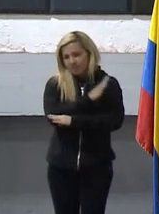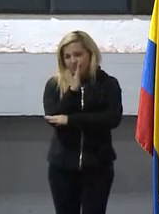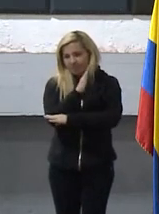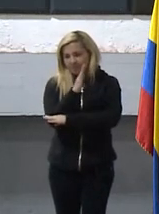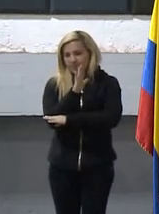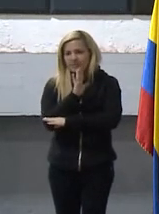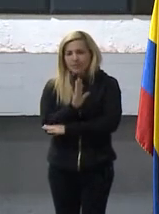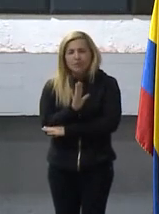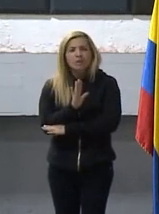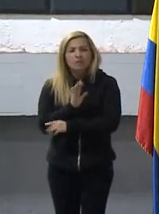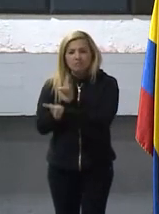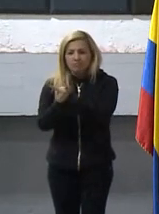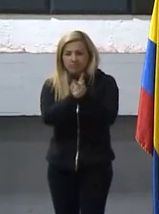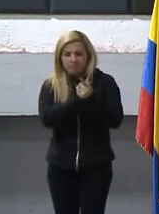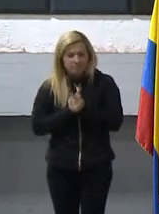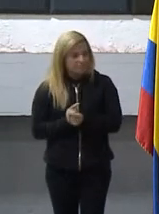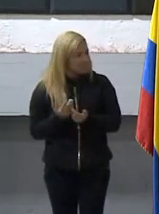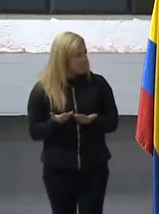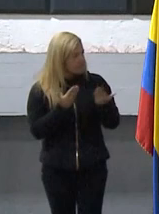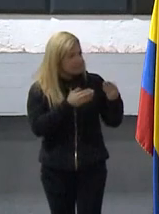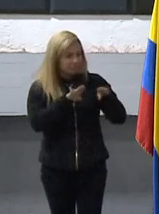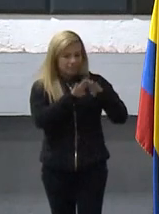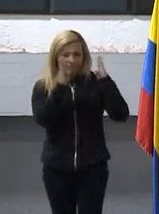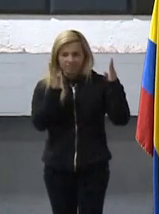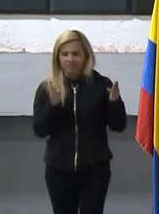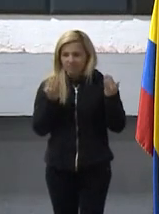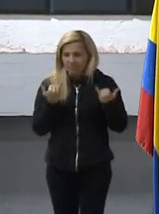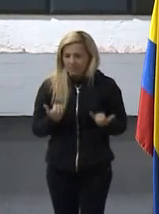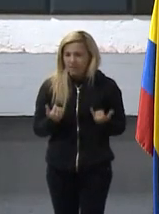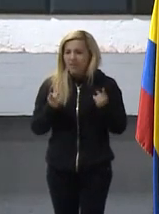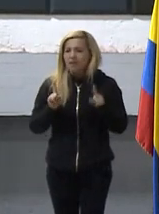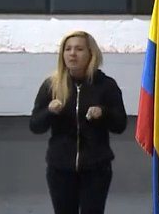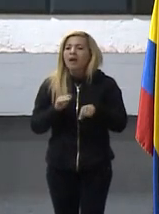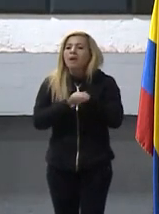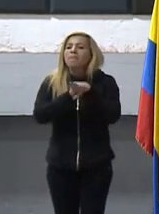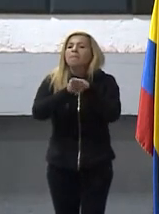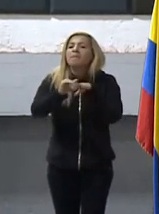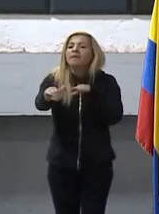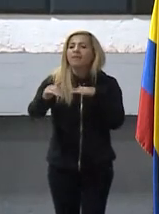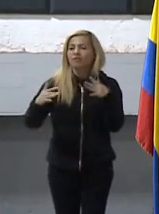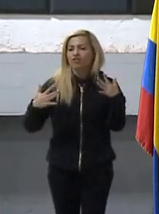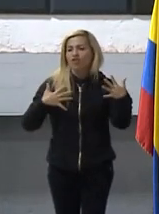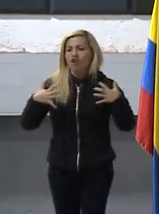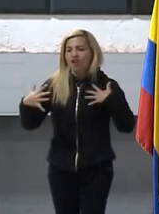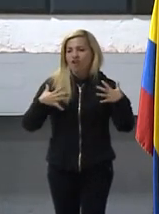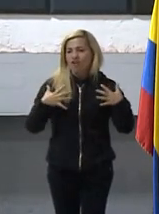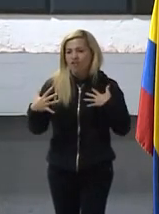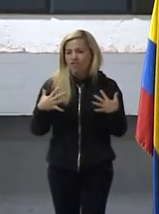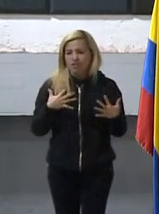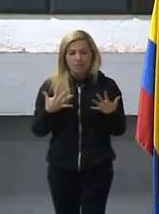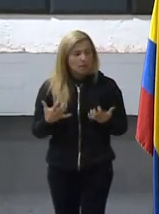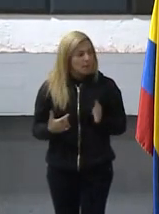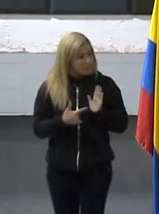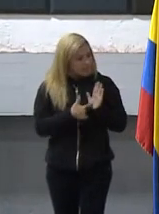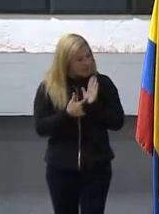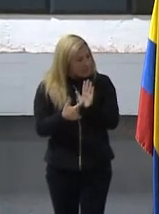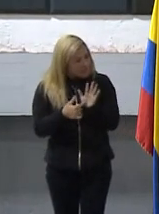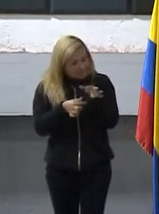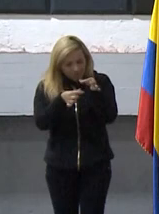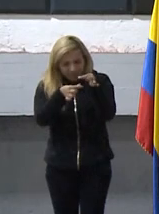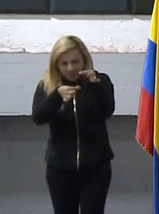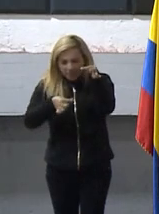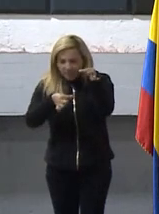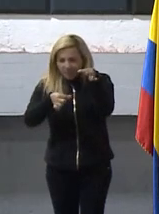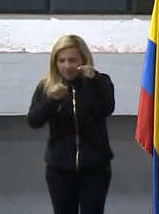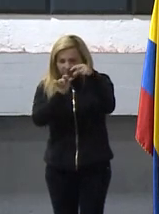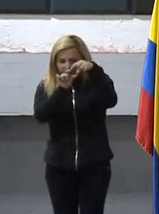directivas de la universidad y como invitación a la obra de teatro este separador de páginas de una u otra manera